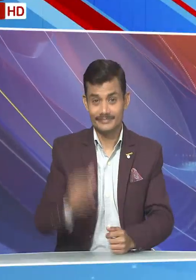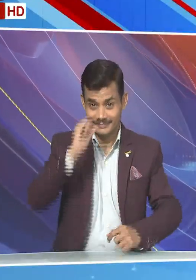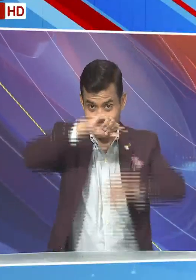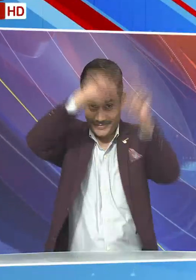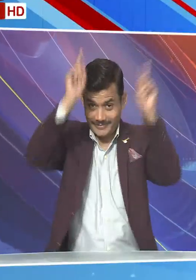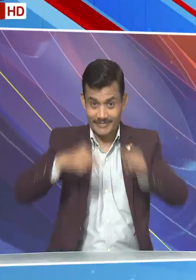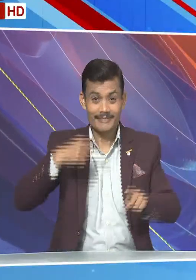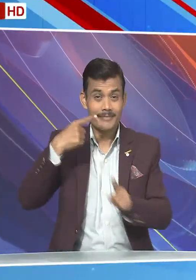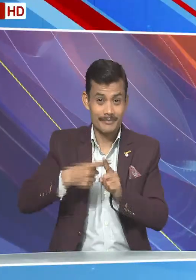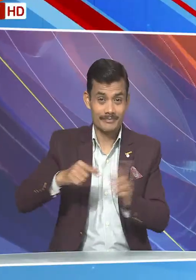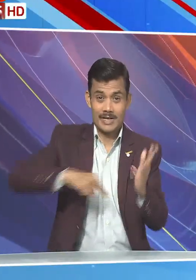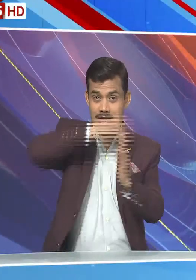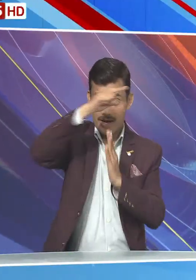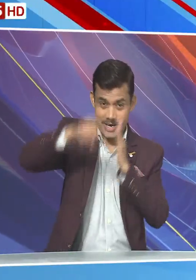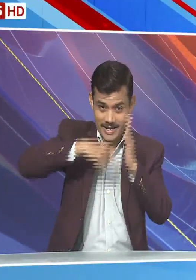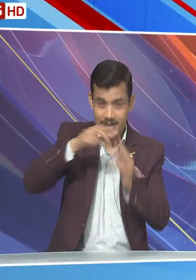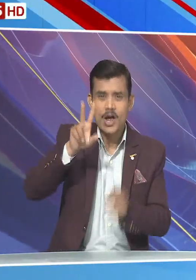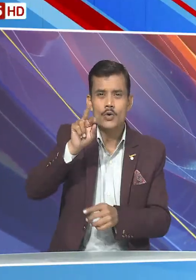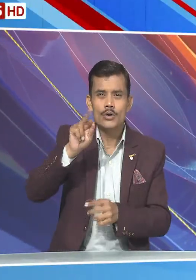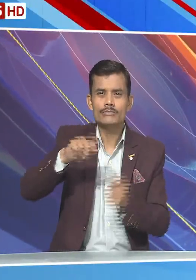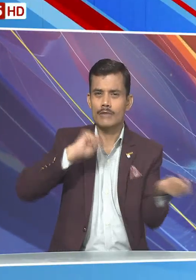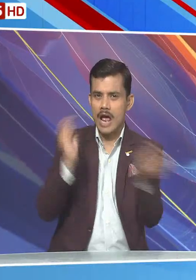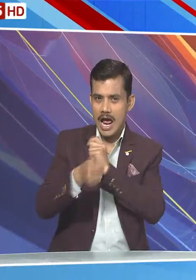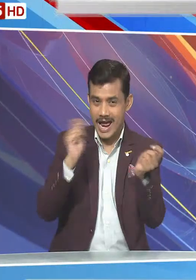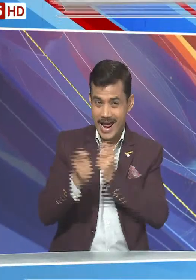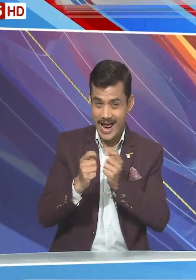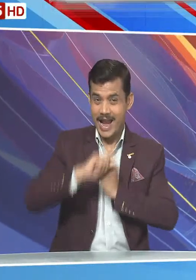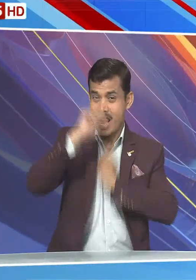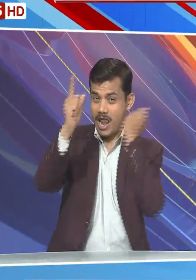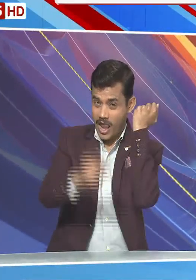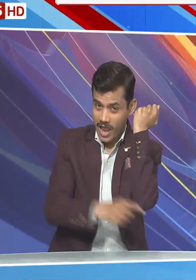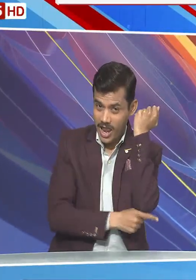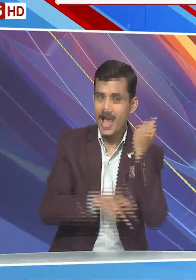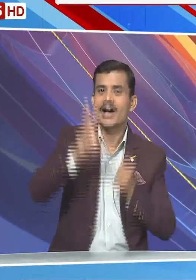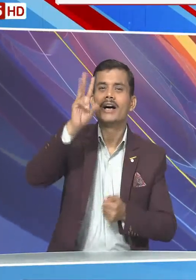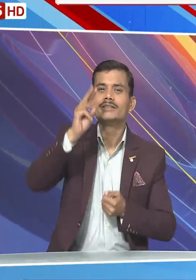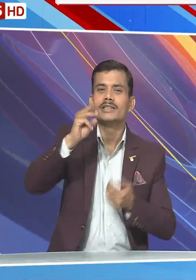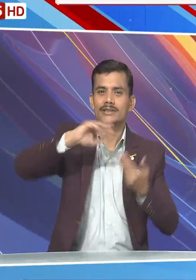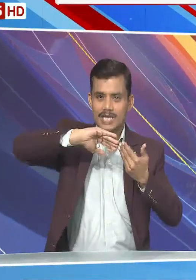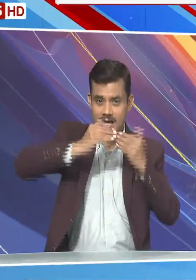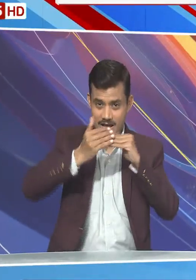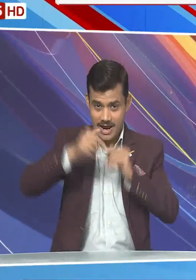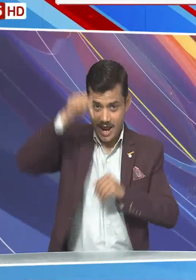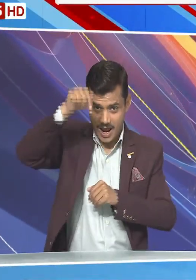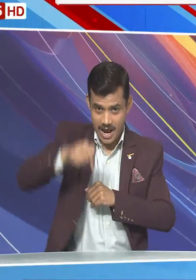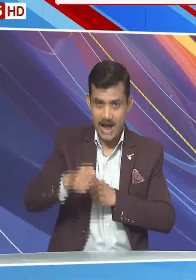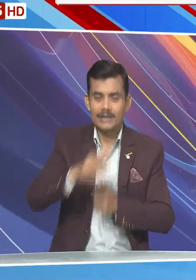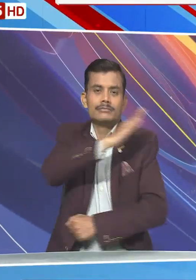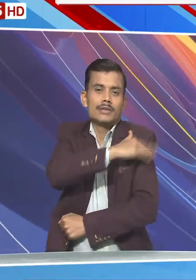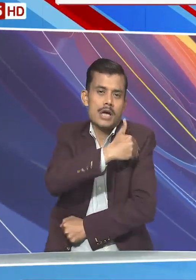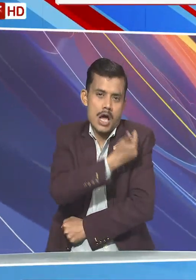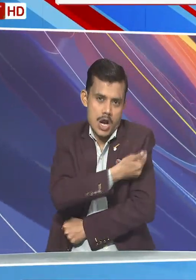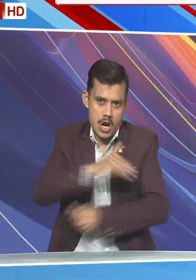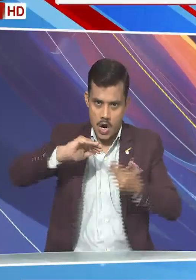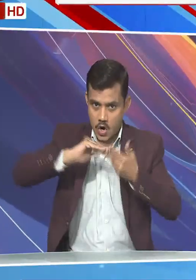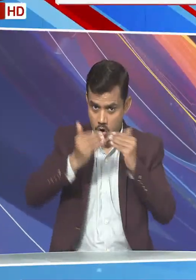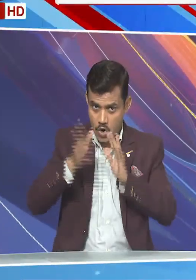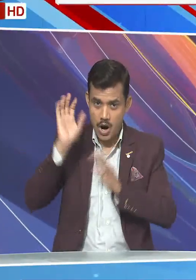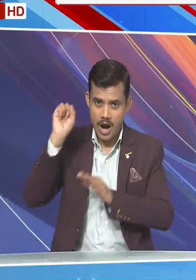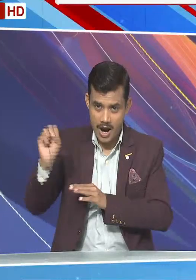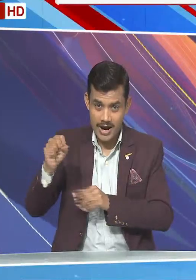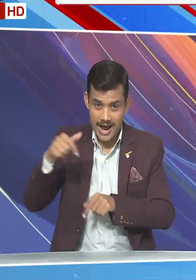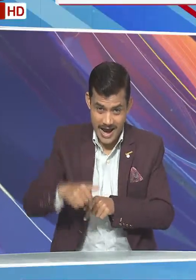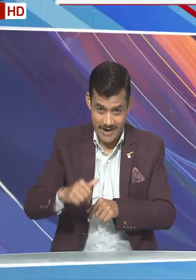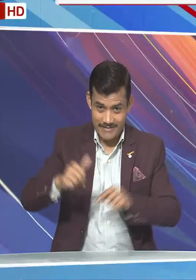भारत और श्रीलंका के बीच T20 सीरीज का तीसरा और निर्णायक मुकाबला आज राजकोट में खेला जाएगा। इस सीरीज में दोनों